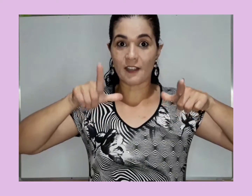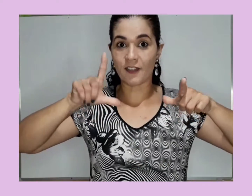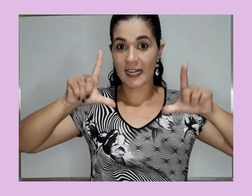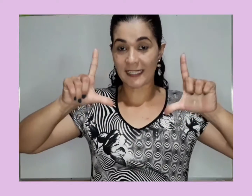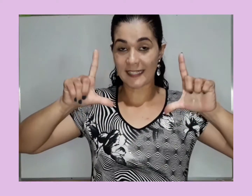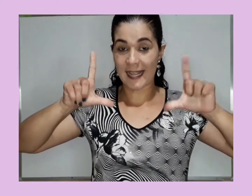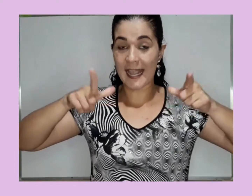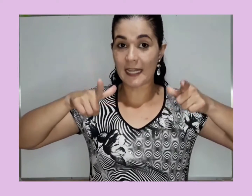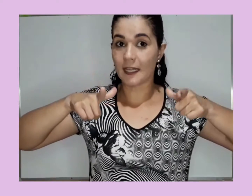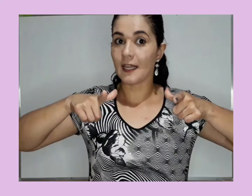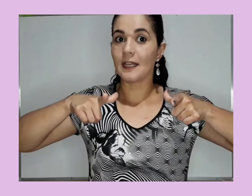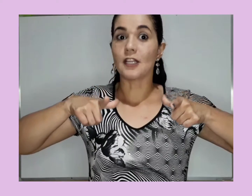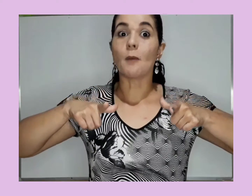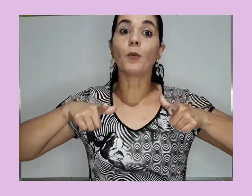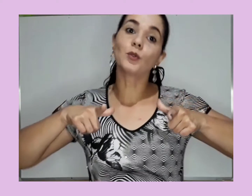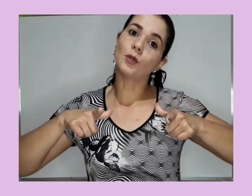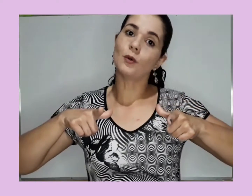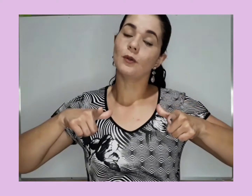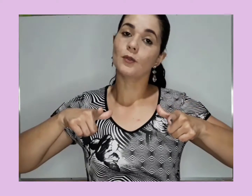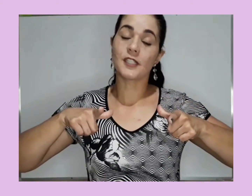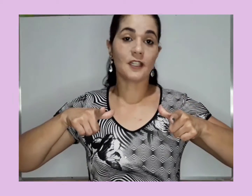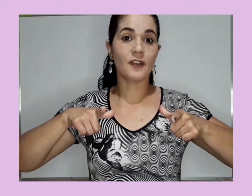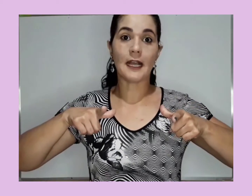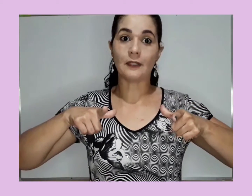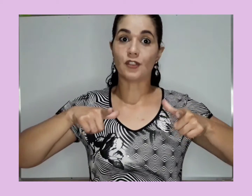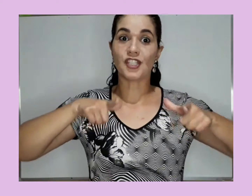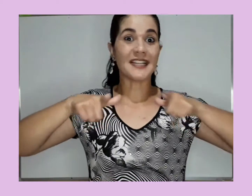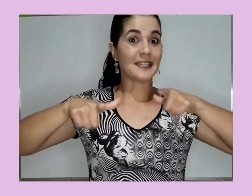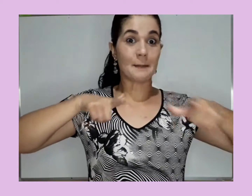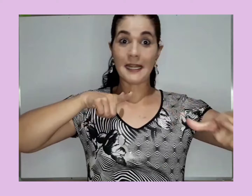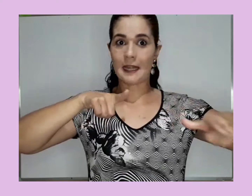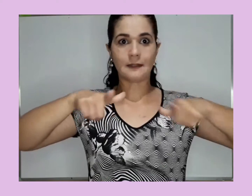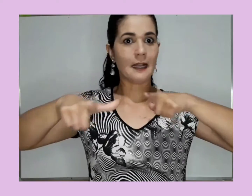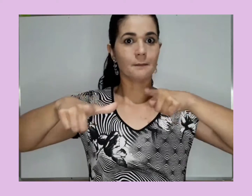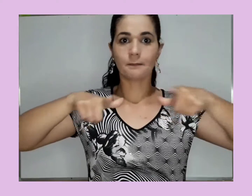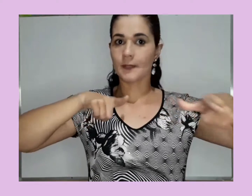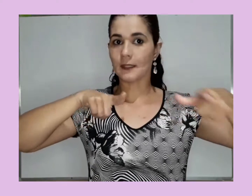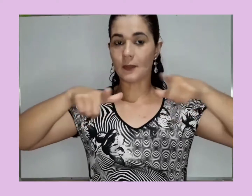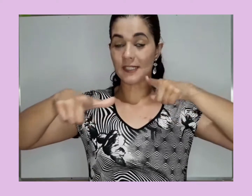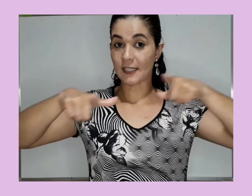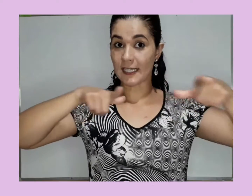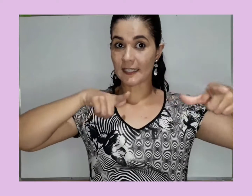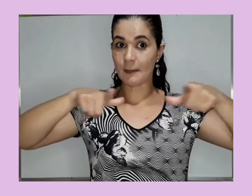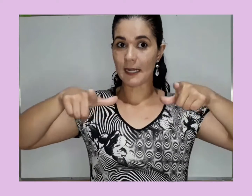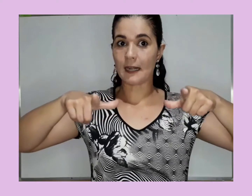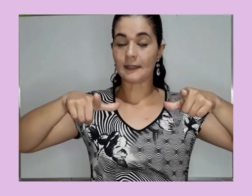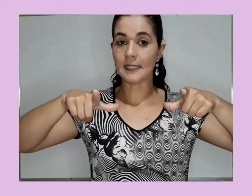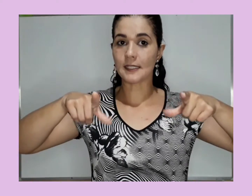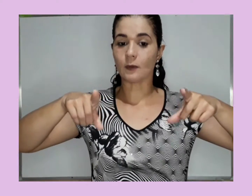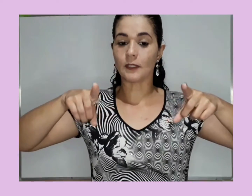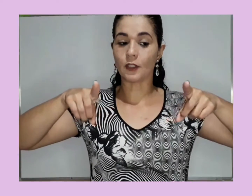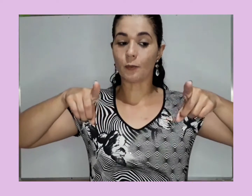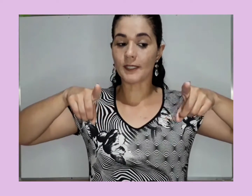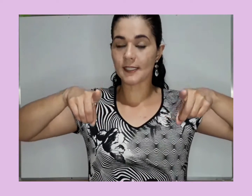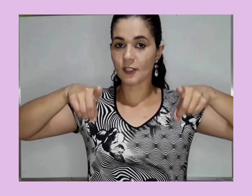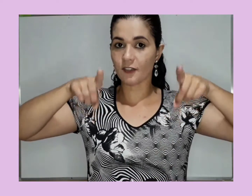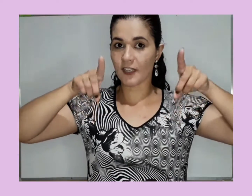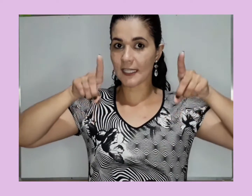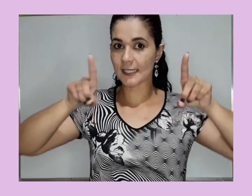virar a letra L, mudou o significado, já é trabalhar, tá? Então, isso daqui é trabalhar. Atenção. Então, eu preciso que fique assim,